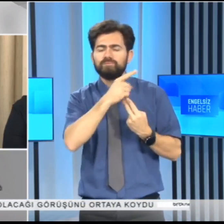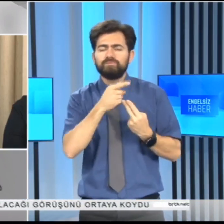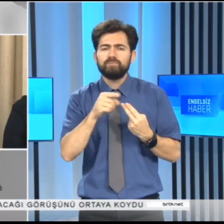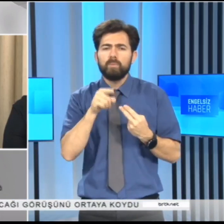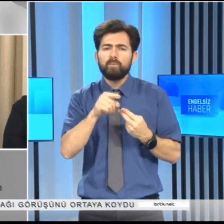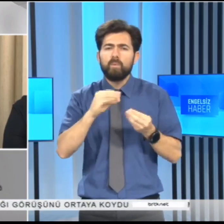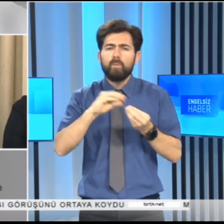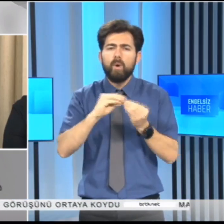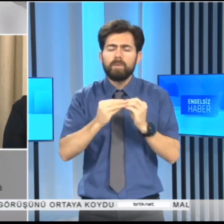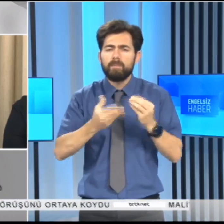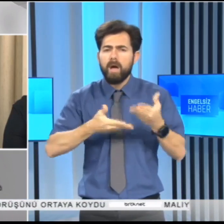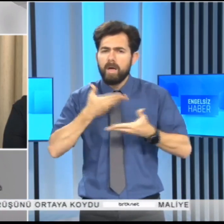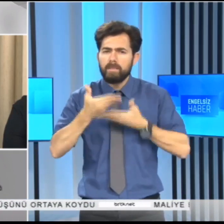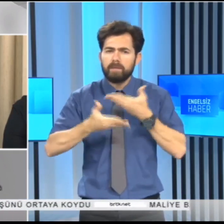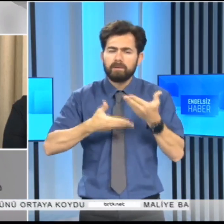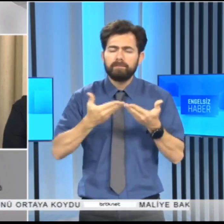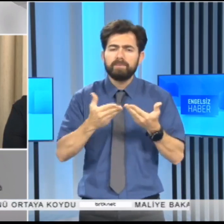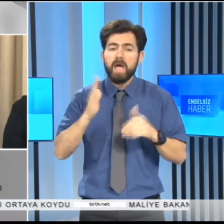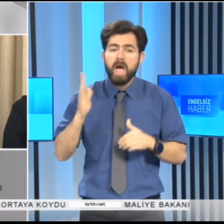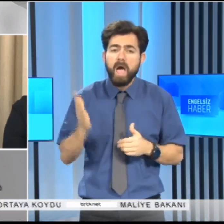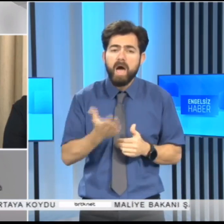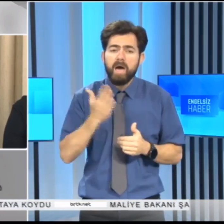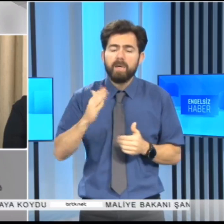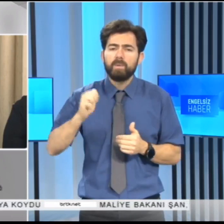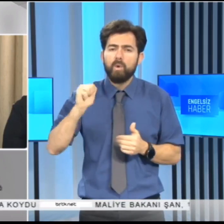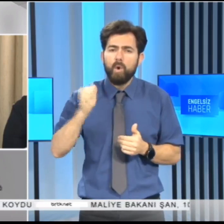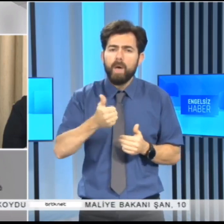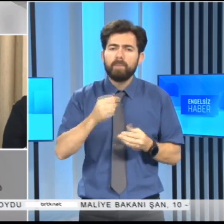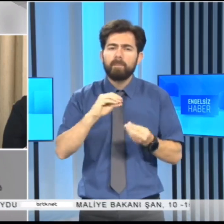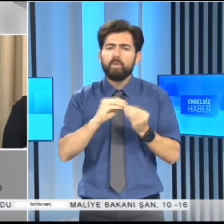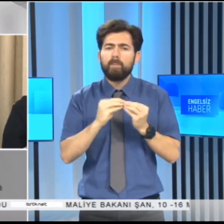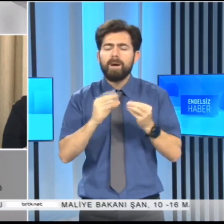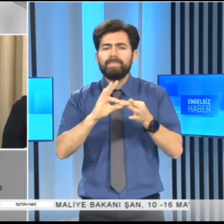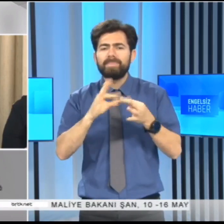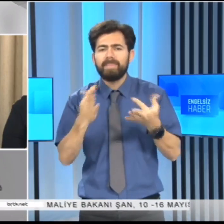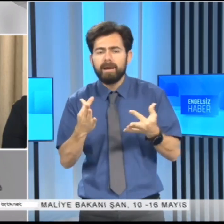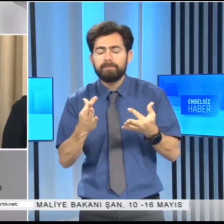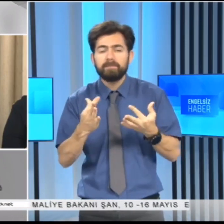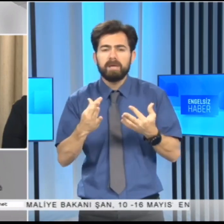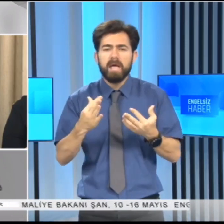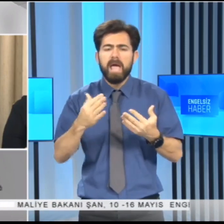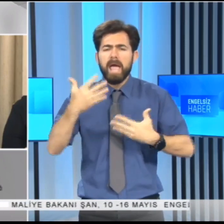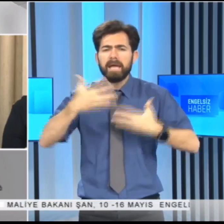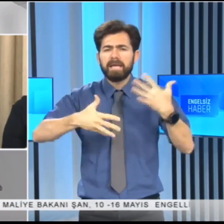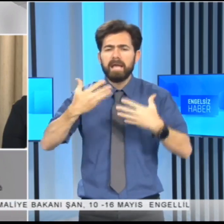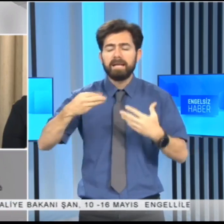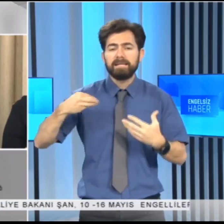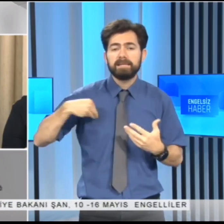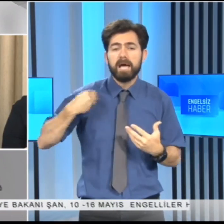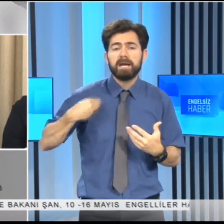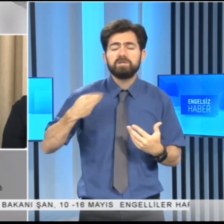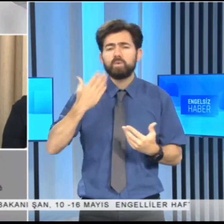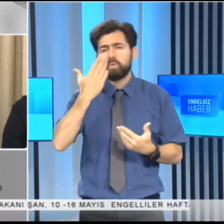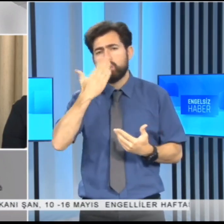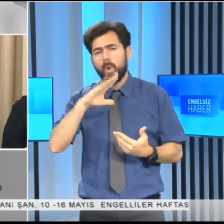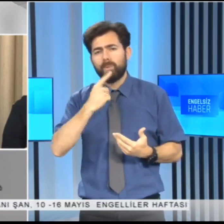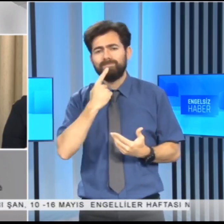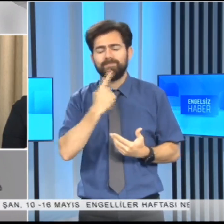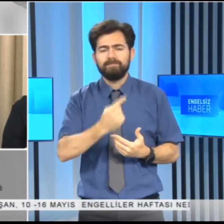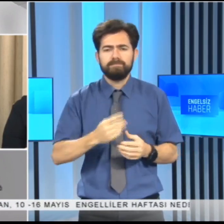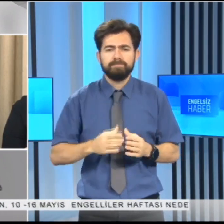sorunları sıralarken en önemli sorunlardan birinin engelli dairesinin olmayışı olduğunu